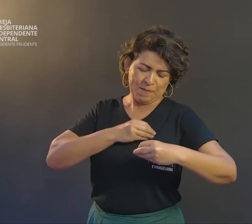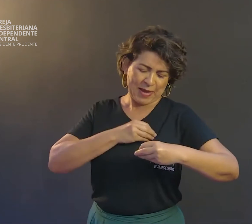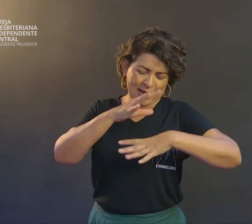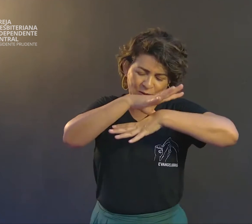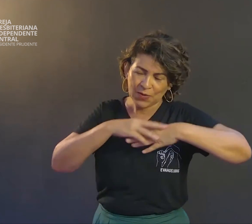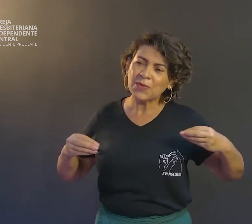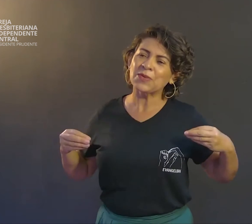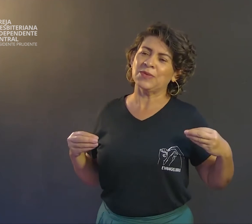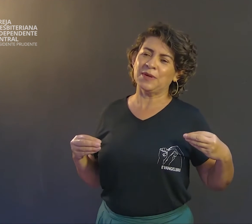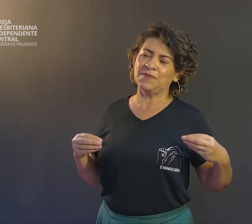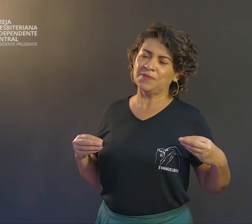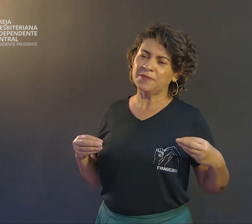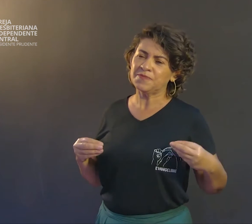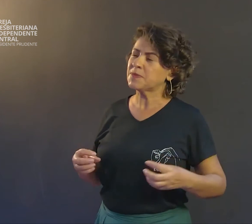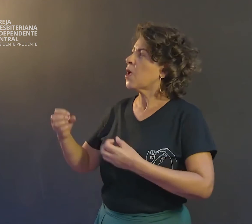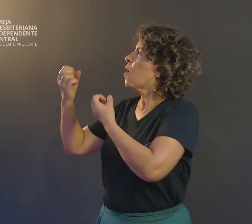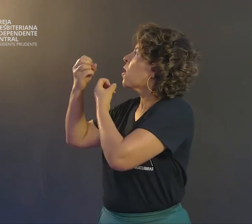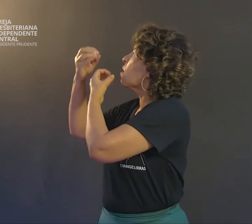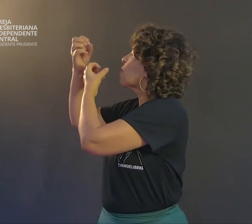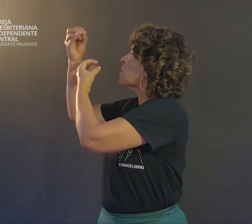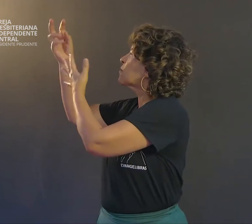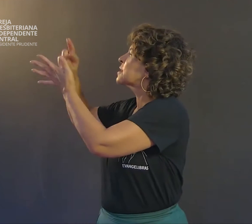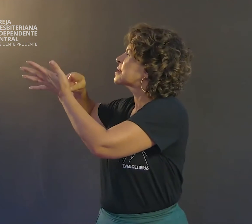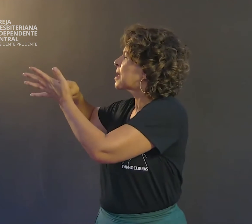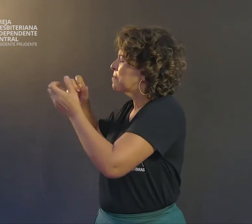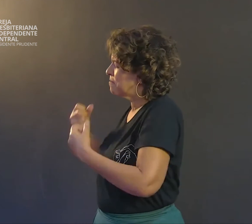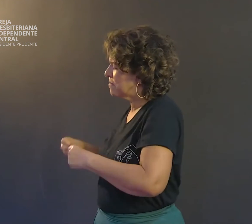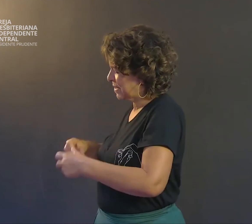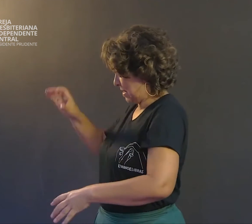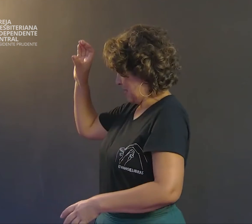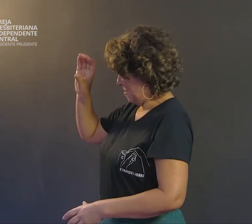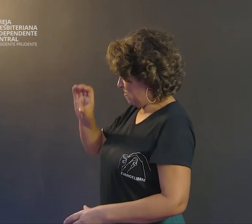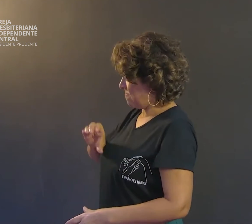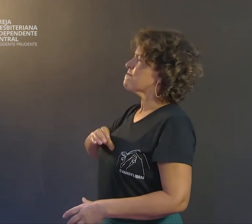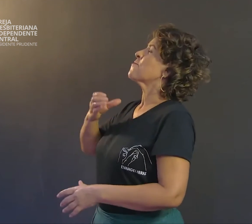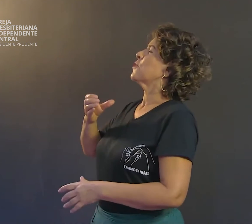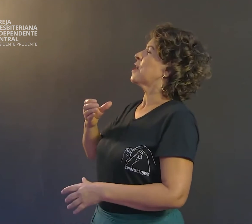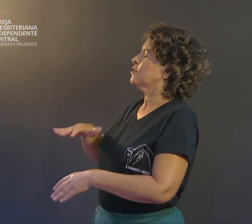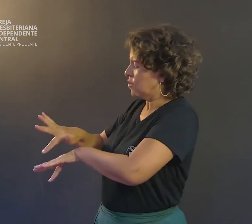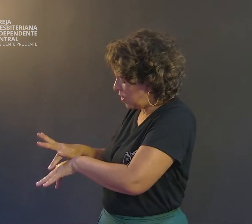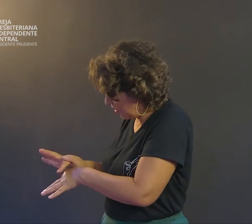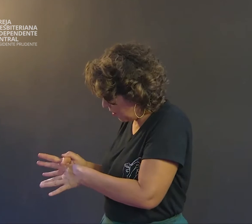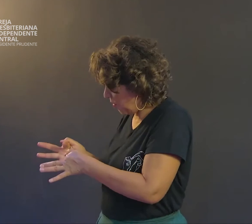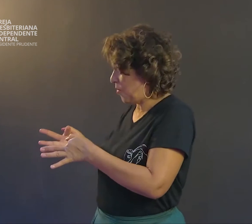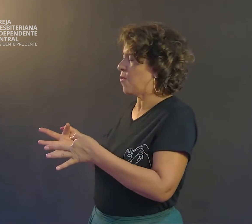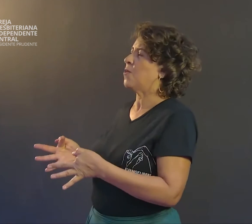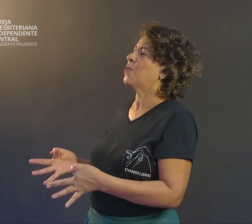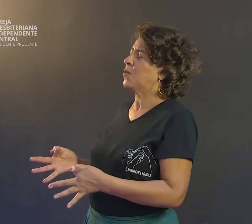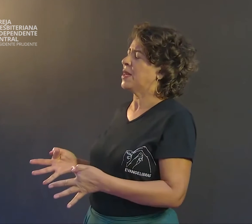Confessar um pecado para alguém requer coragem e é um ato de humilhação. Confessar a um